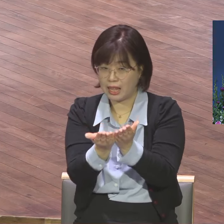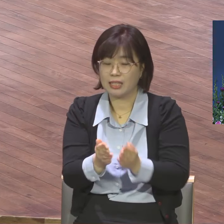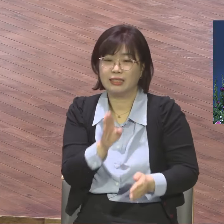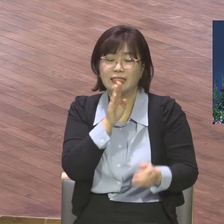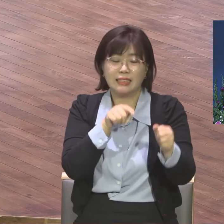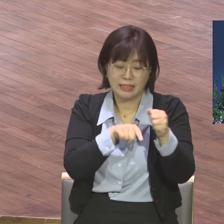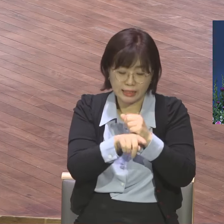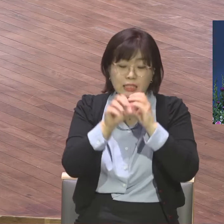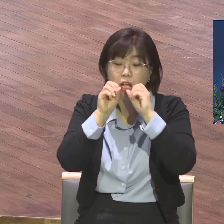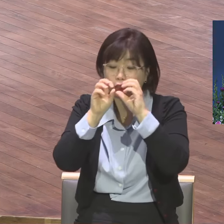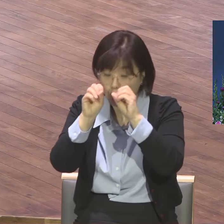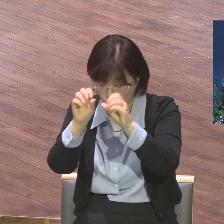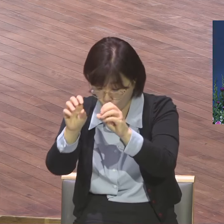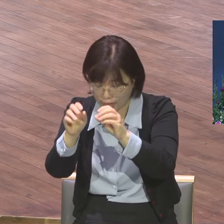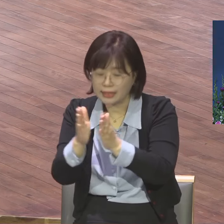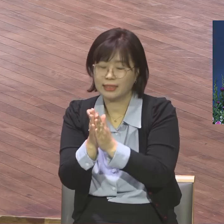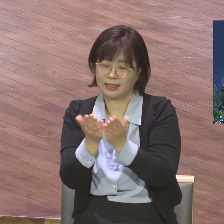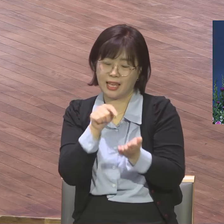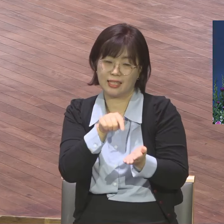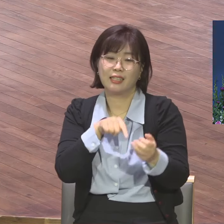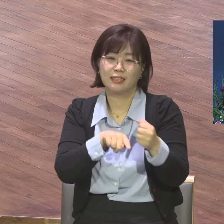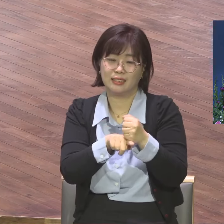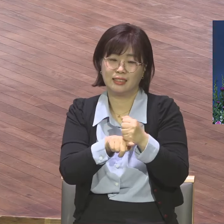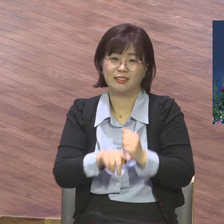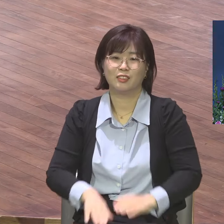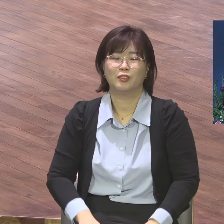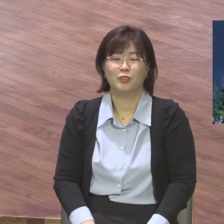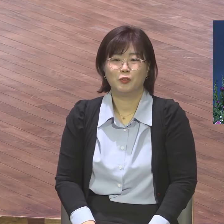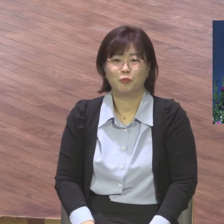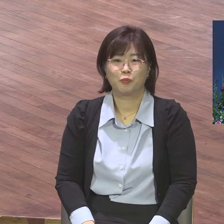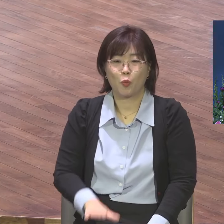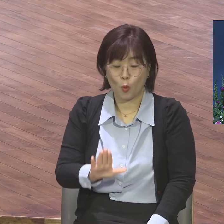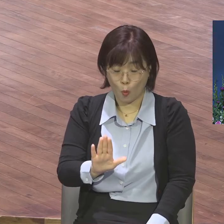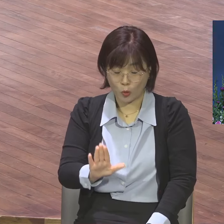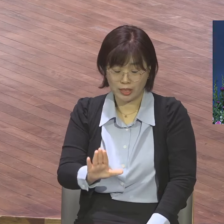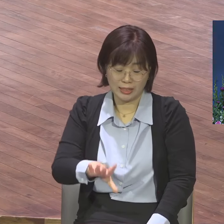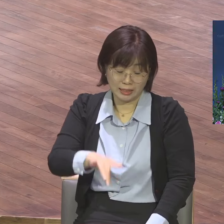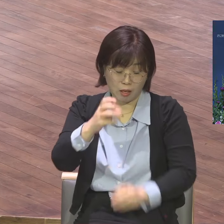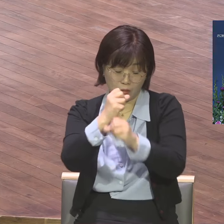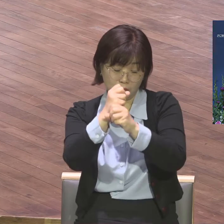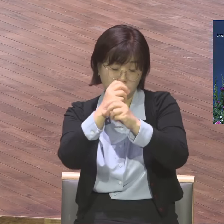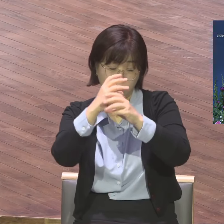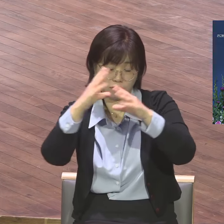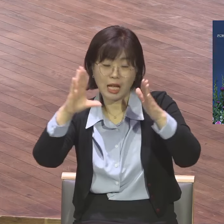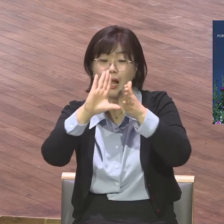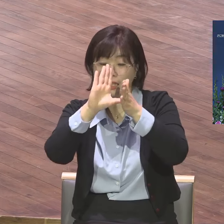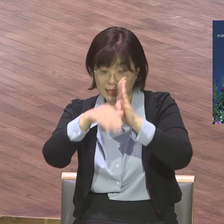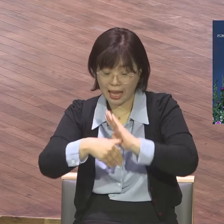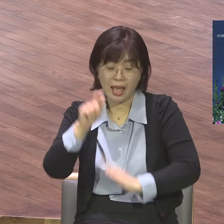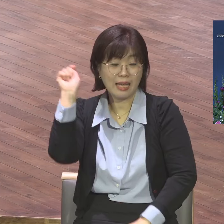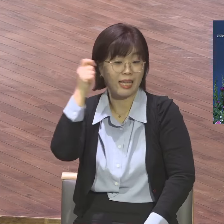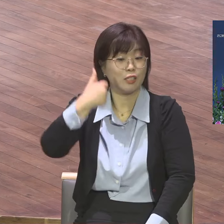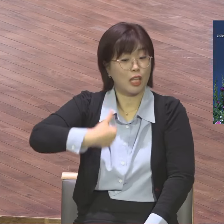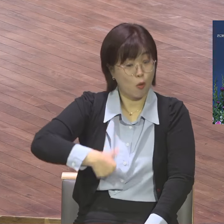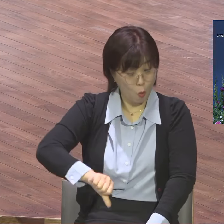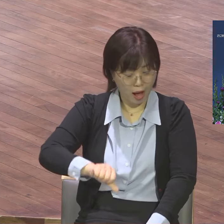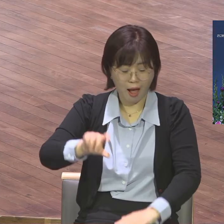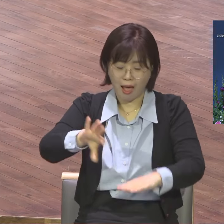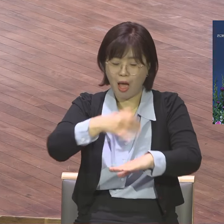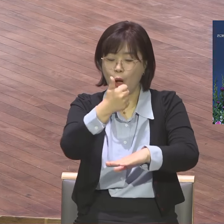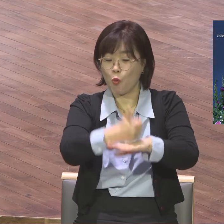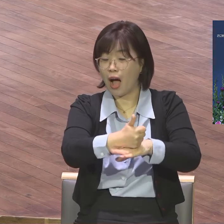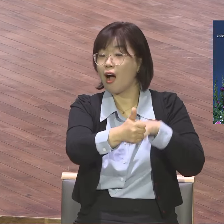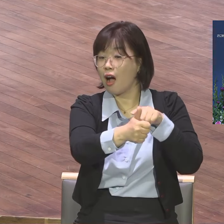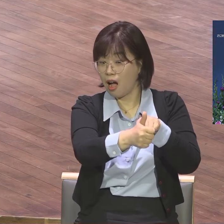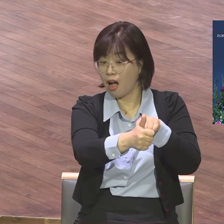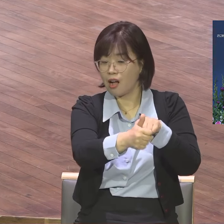전도서 1장 1절에 보면 다윗의 아들 예루살렘 왕 전도자의 말씀이라 그렇게 나와 있는데 여기서 말하는